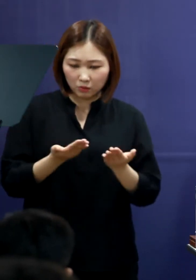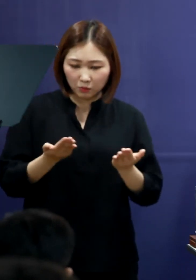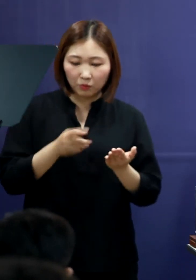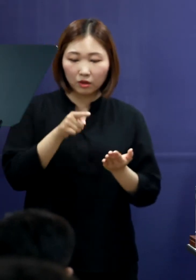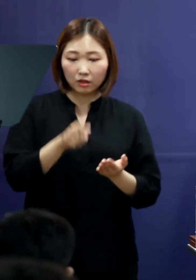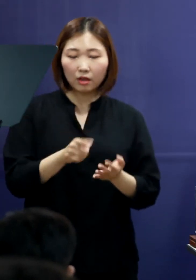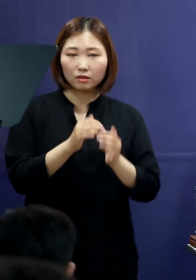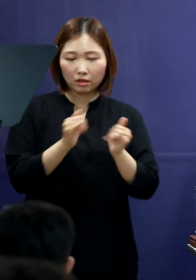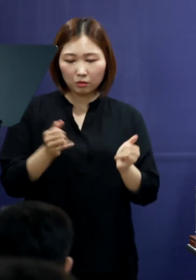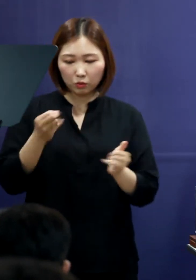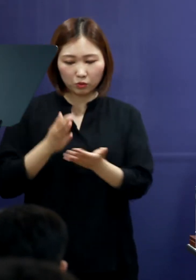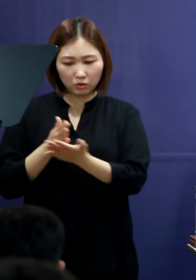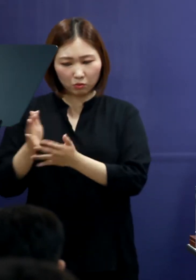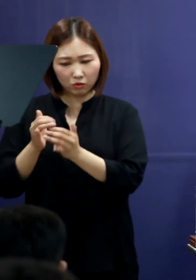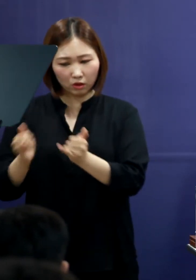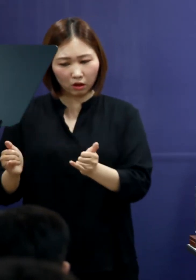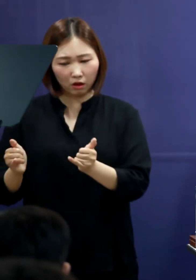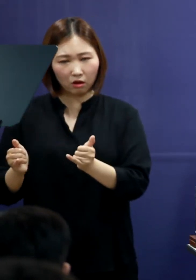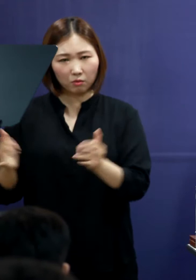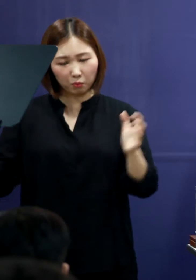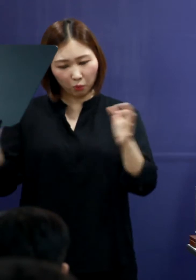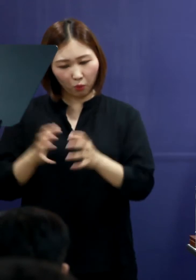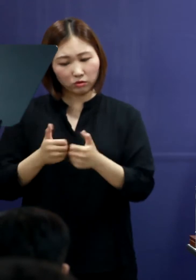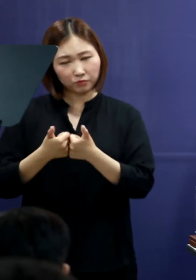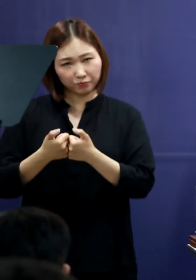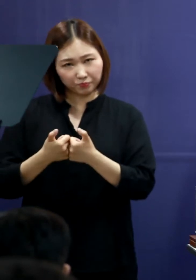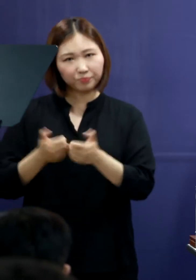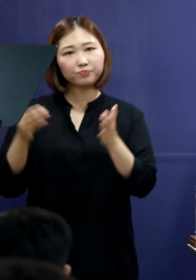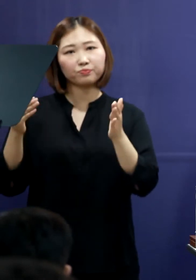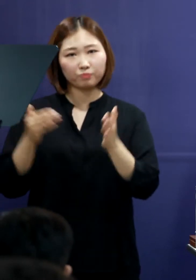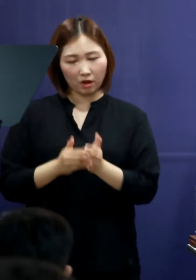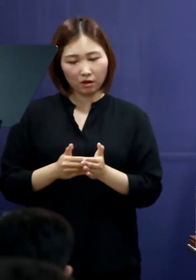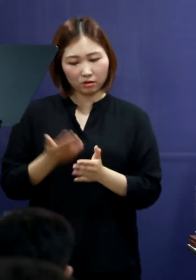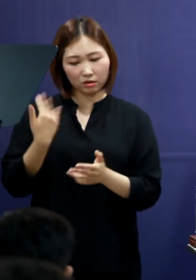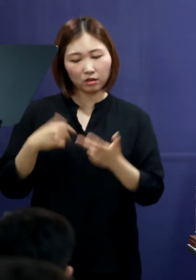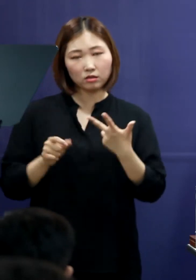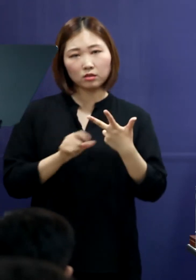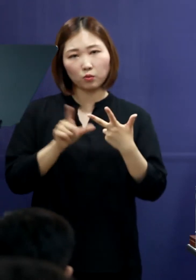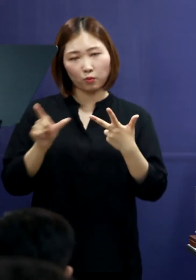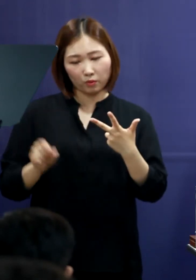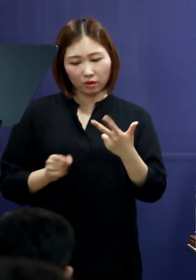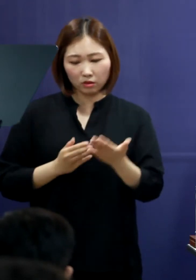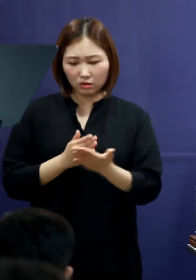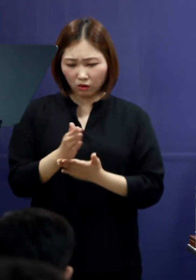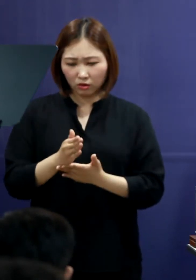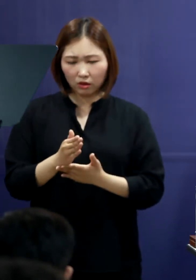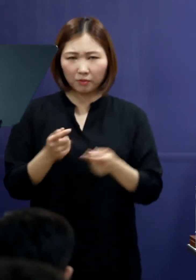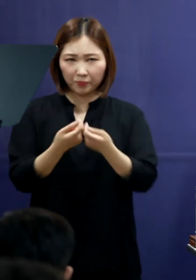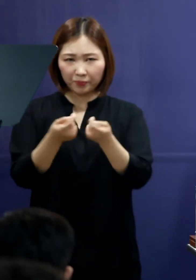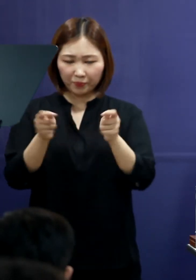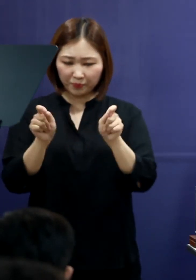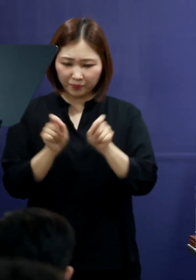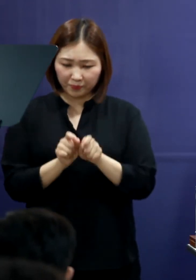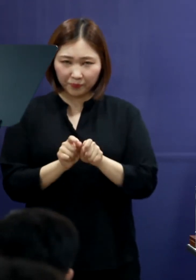전문가들과의 의견을 교환을 했고, 또 지난해 7월에는 전담 TF팀을